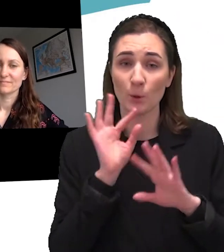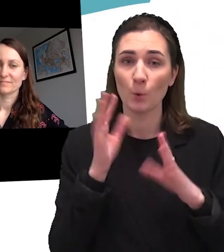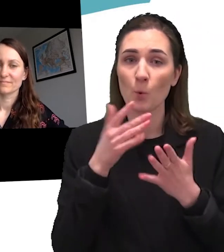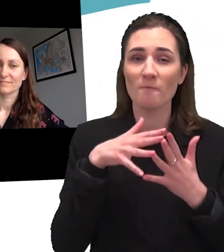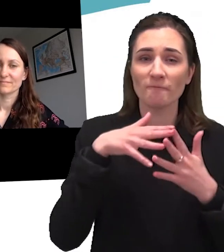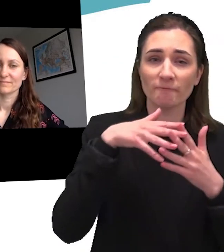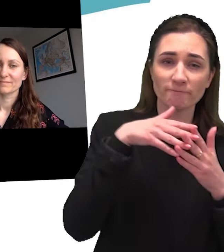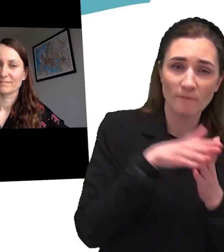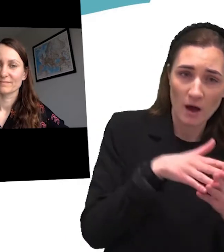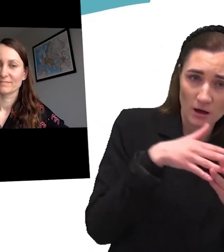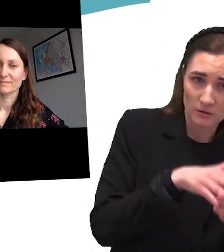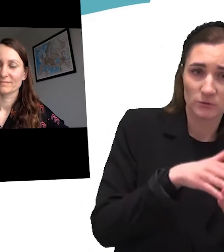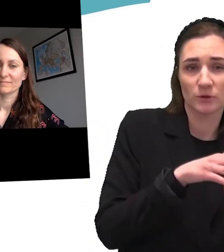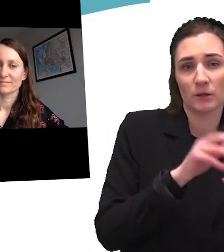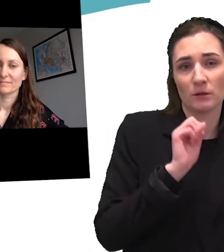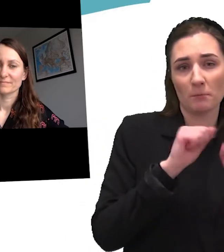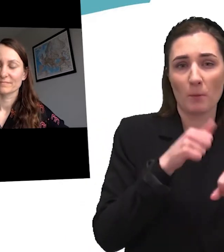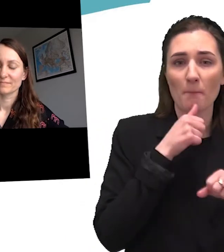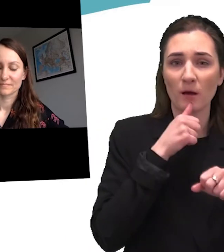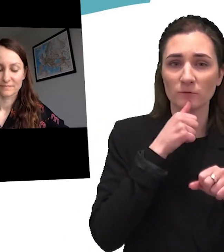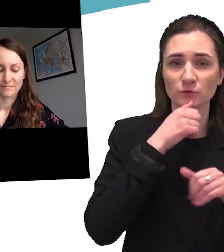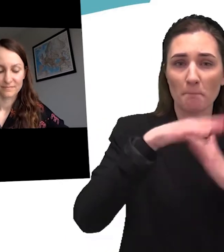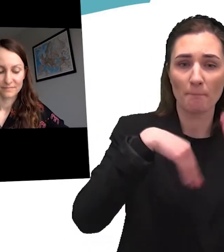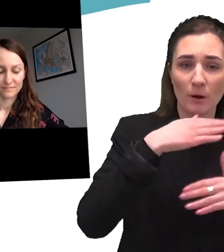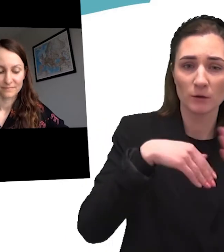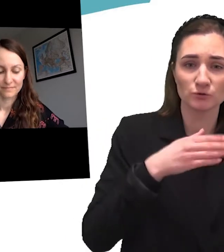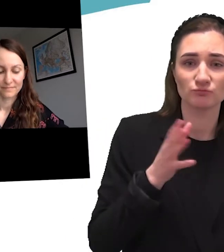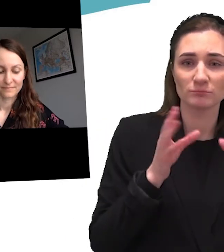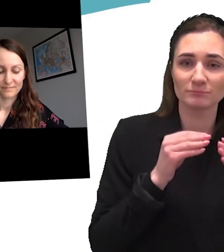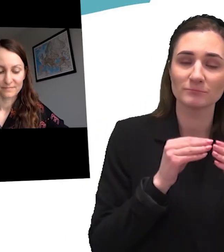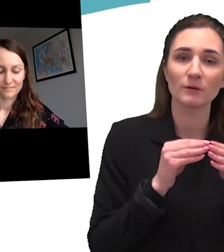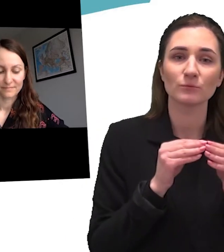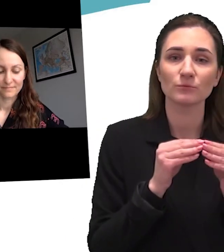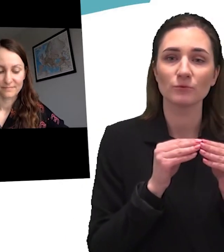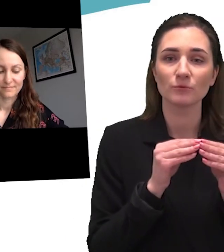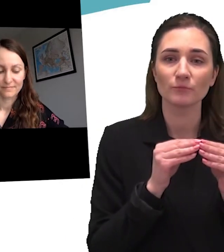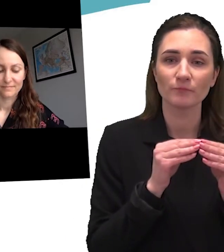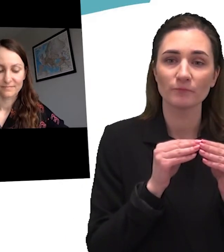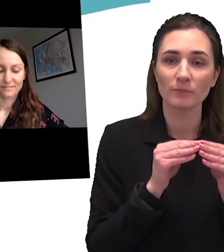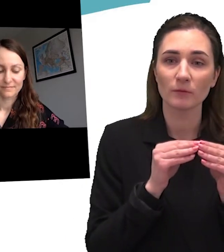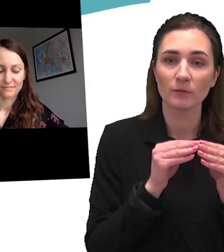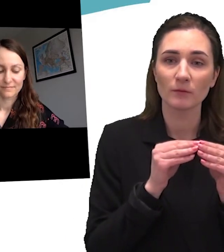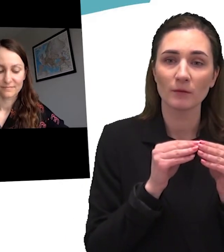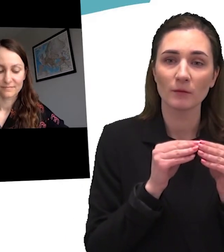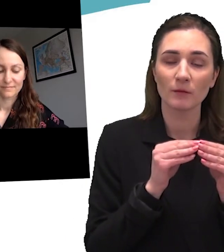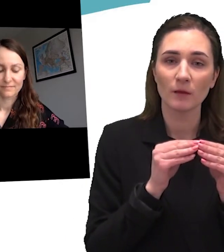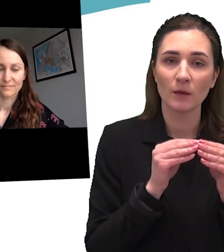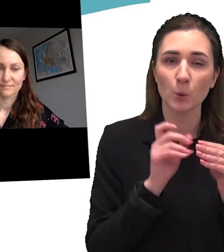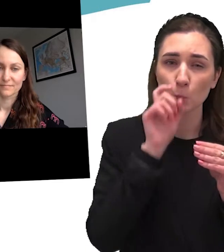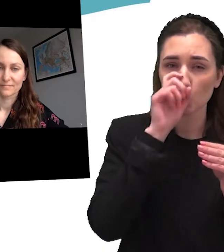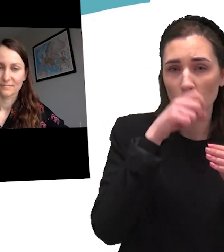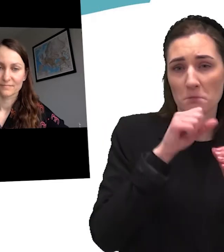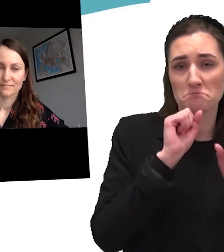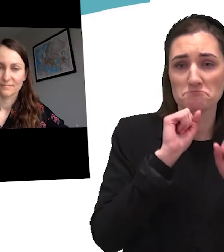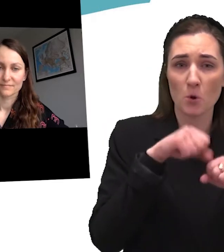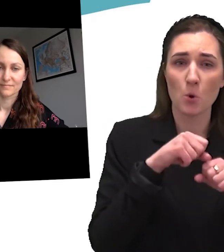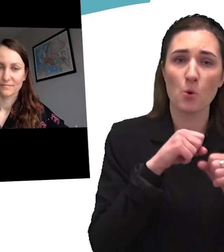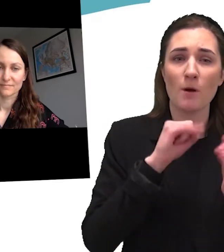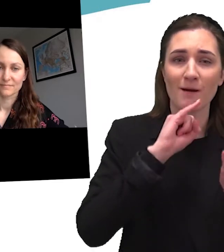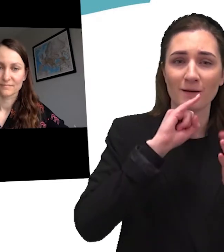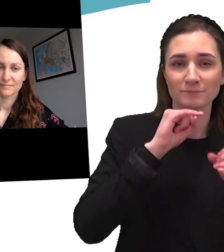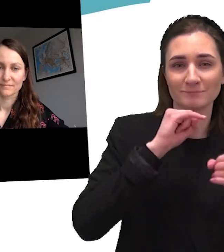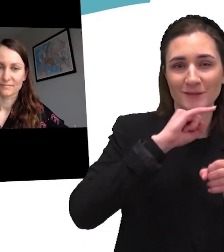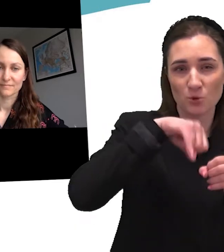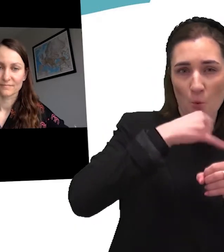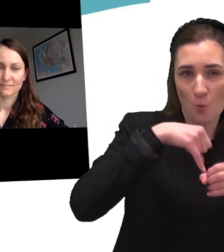pamaina gali būti. Arba jeigu varškė, tai irgi galima praskėsti, kad būtų ta tekstūra